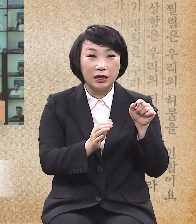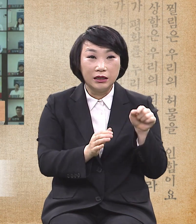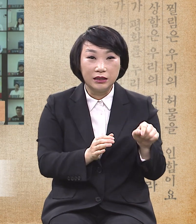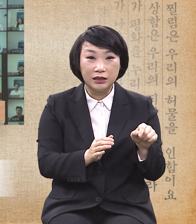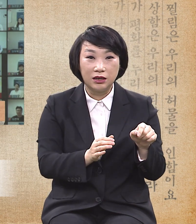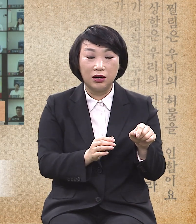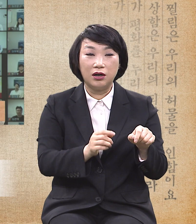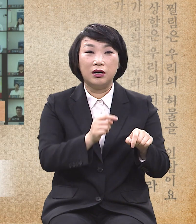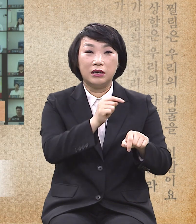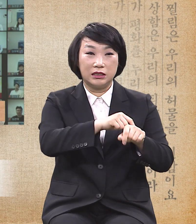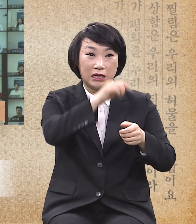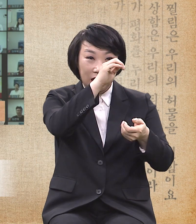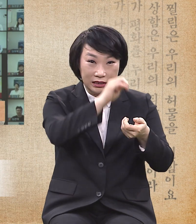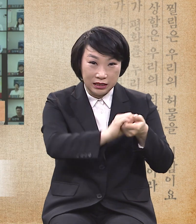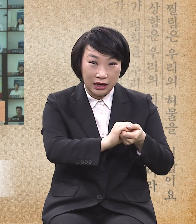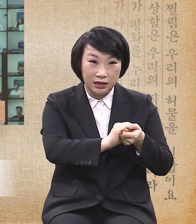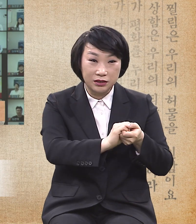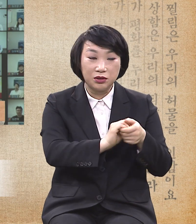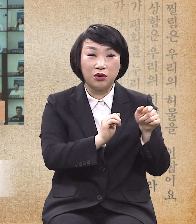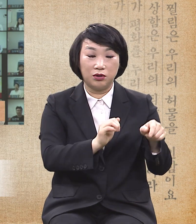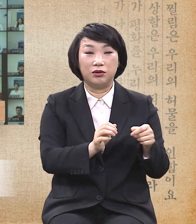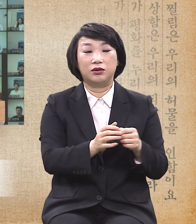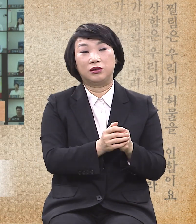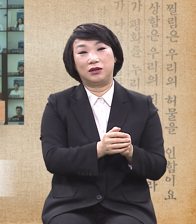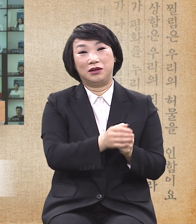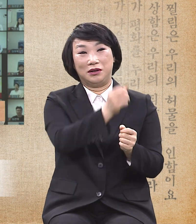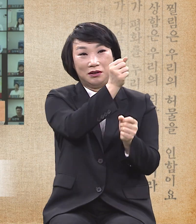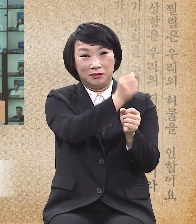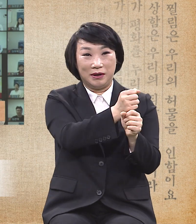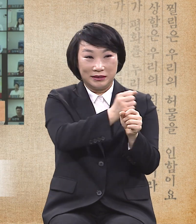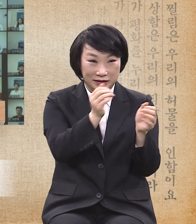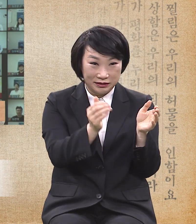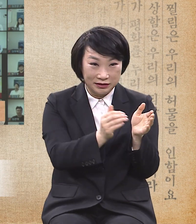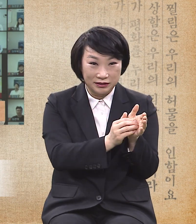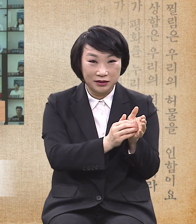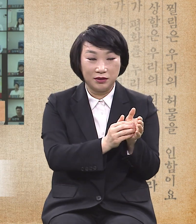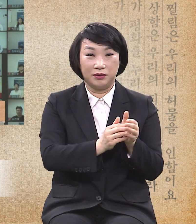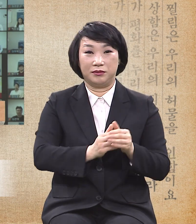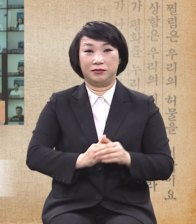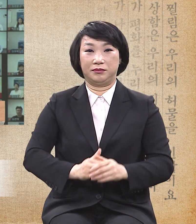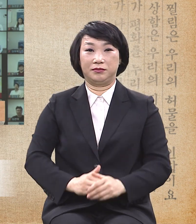버리는 시한적 존재하는 것도